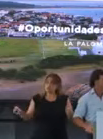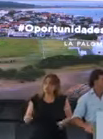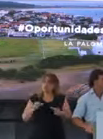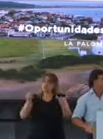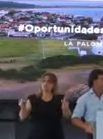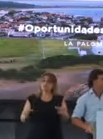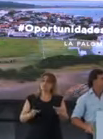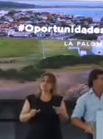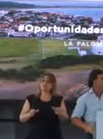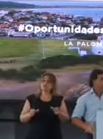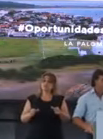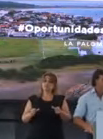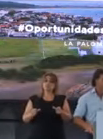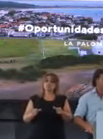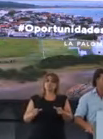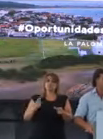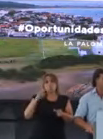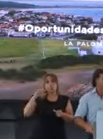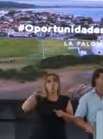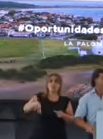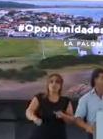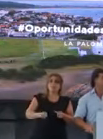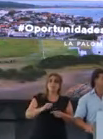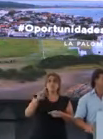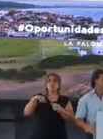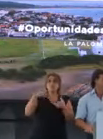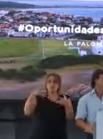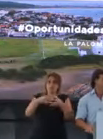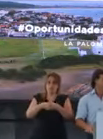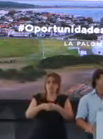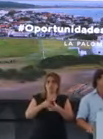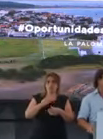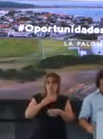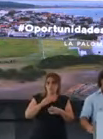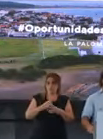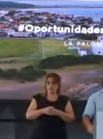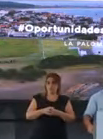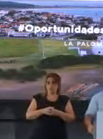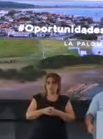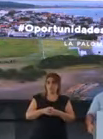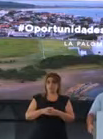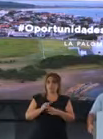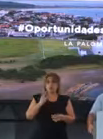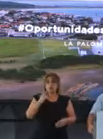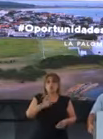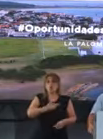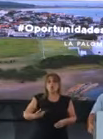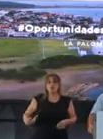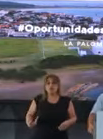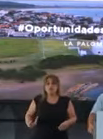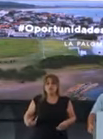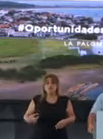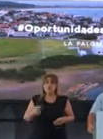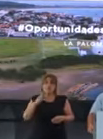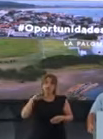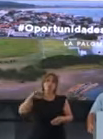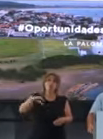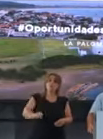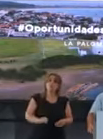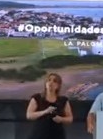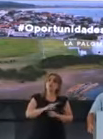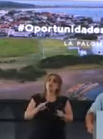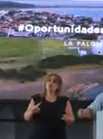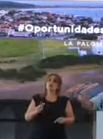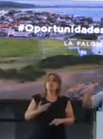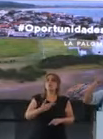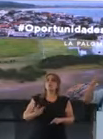traduce en un compromiso entre los partidos políticos. El gobierno que viene es un gobierno de compromiso. Ya ni siquiera